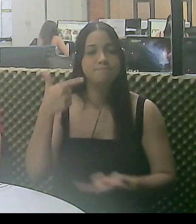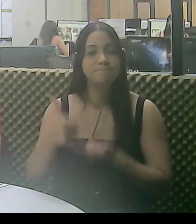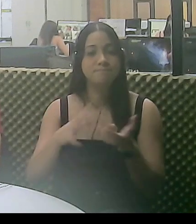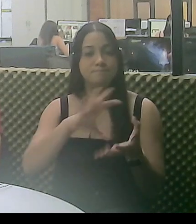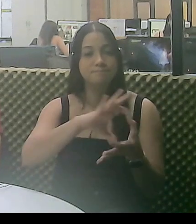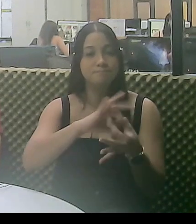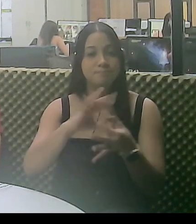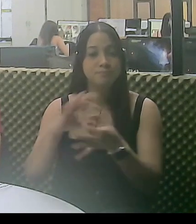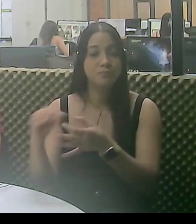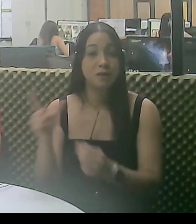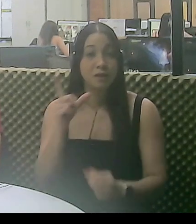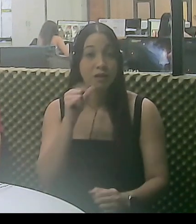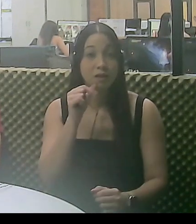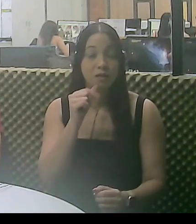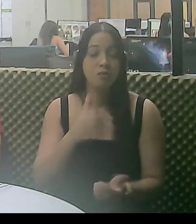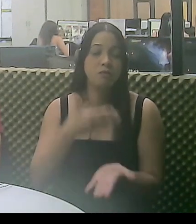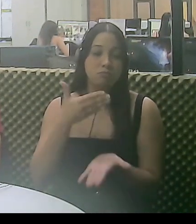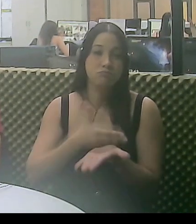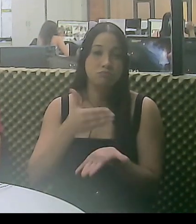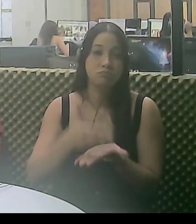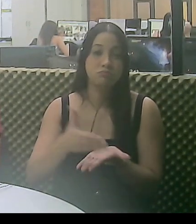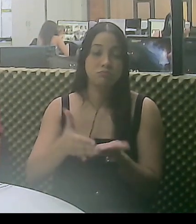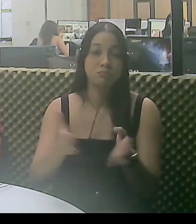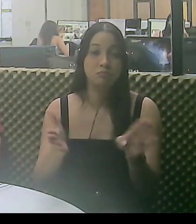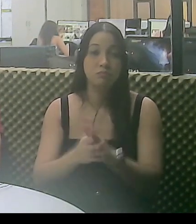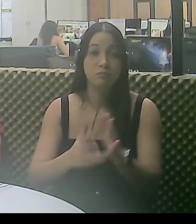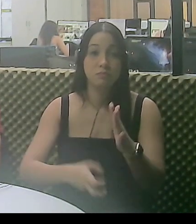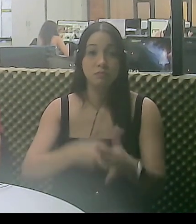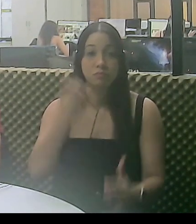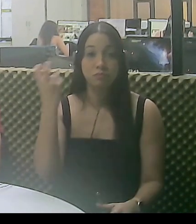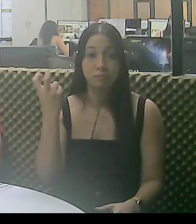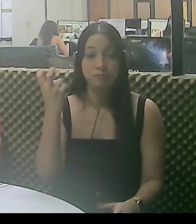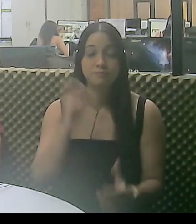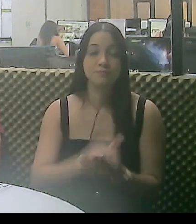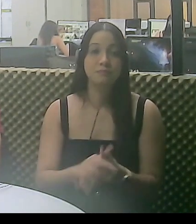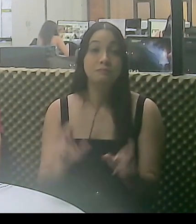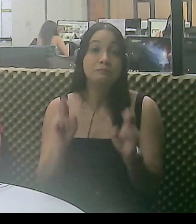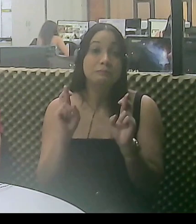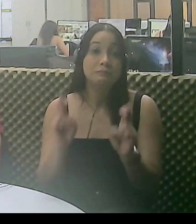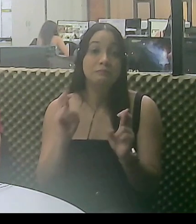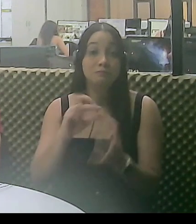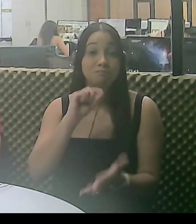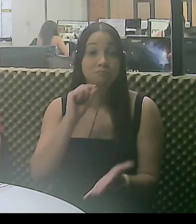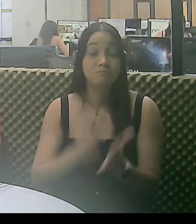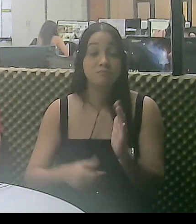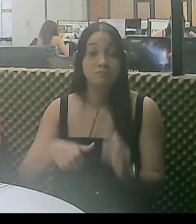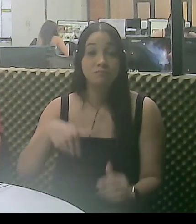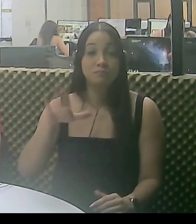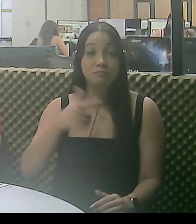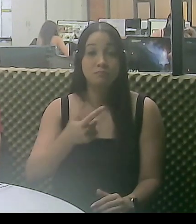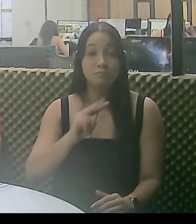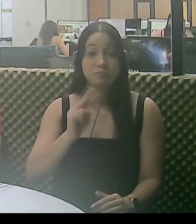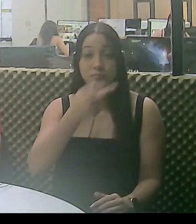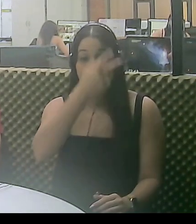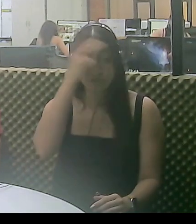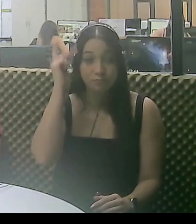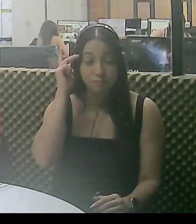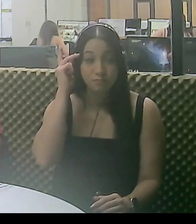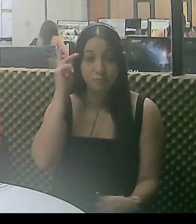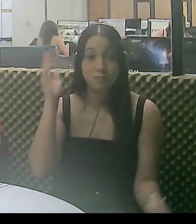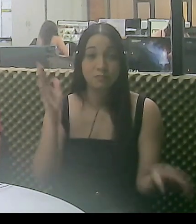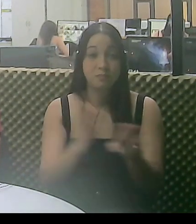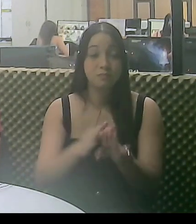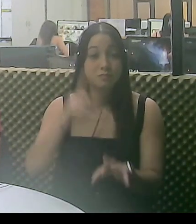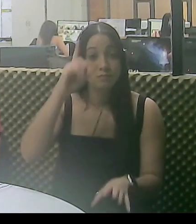número 6400. O serviço de ligação de água poderá ser parcelado em até 5 vezes. A